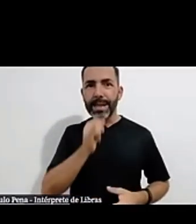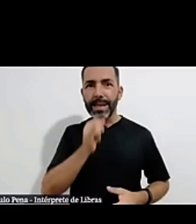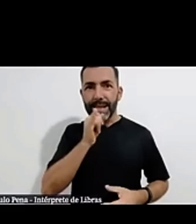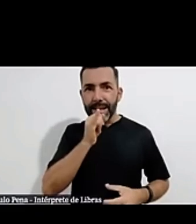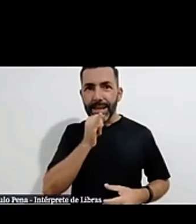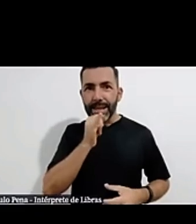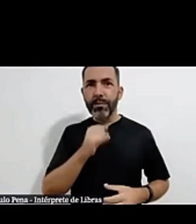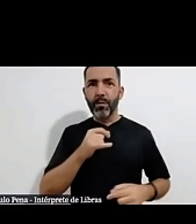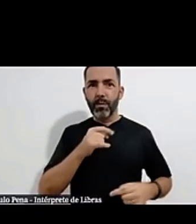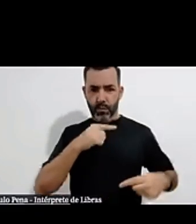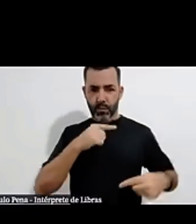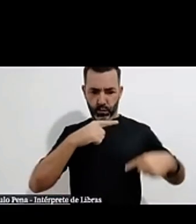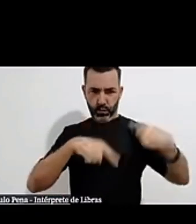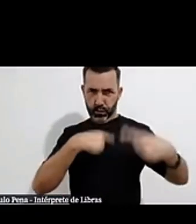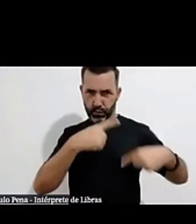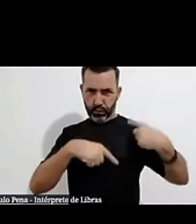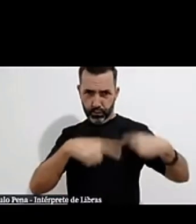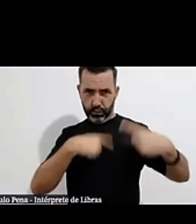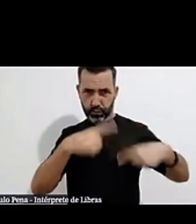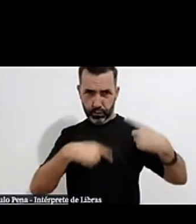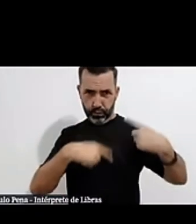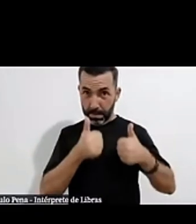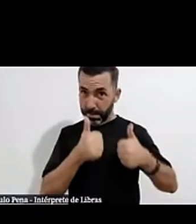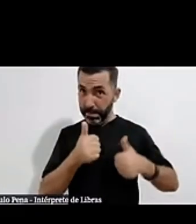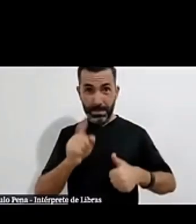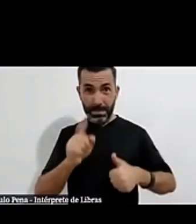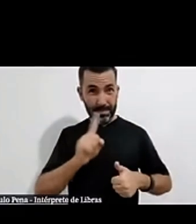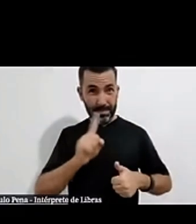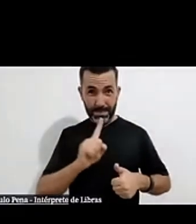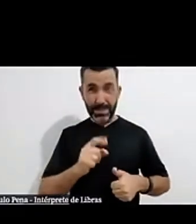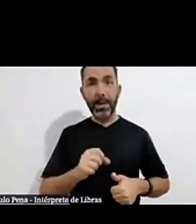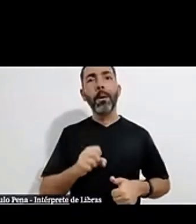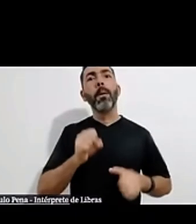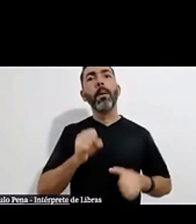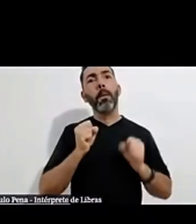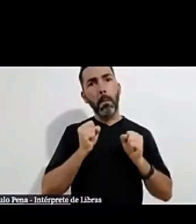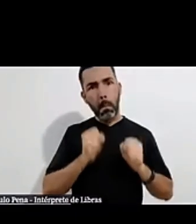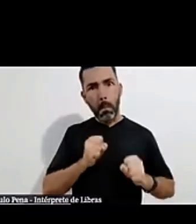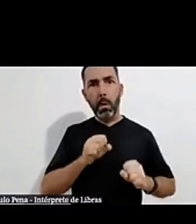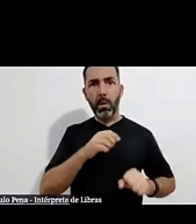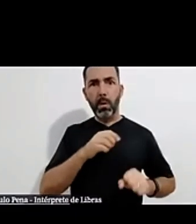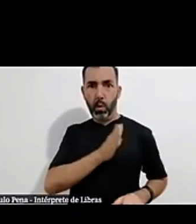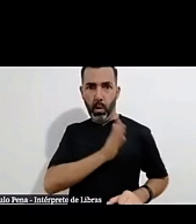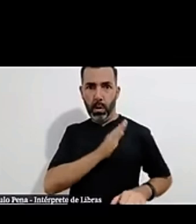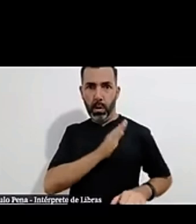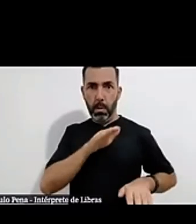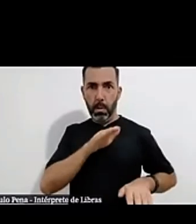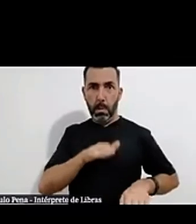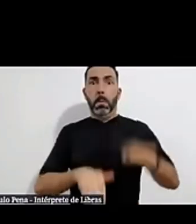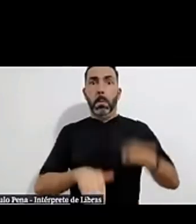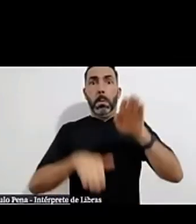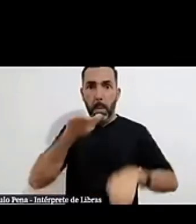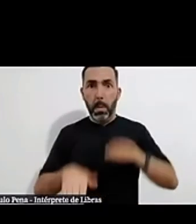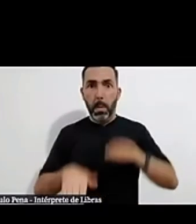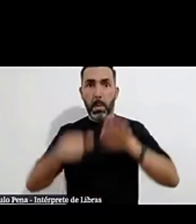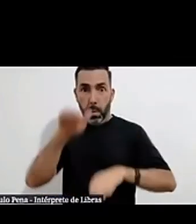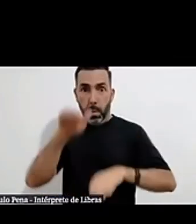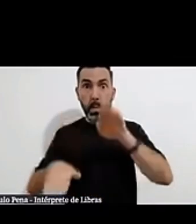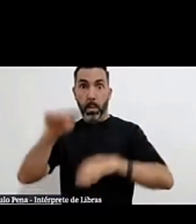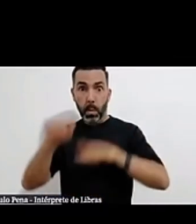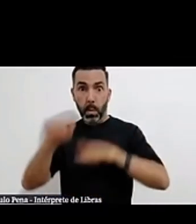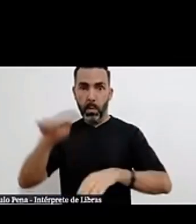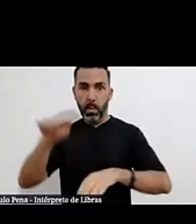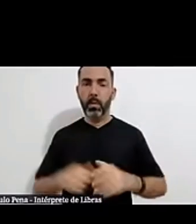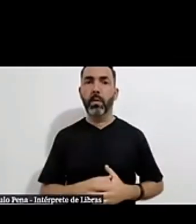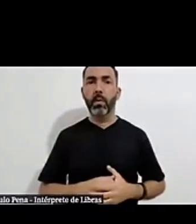doenças coronarianas, né? Que também pode alterar o ritmo normal do seu coração. Outro fator, terceiro